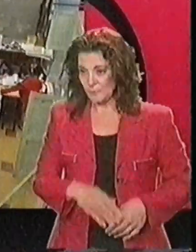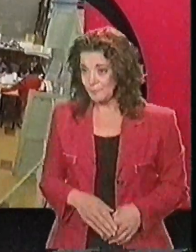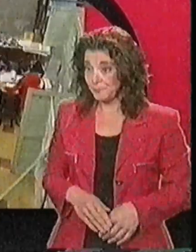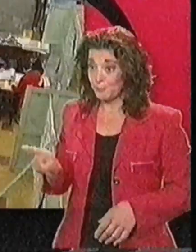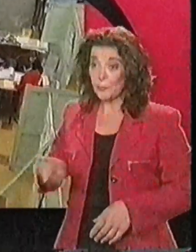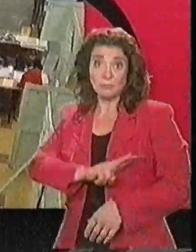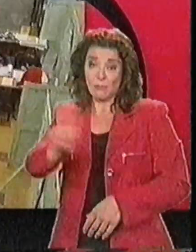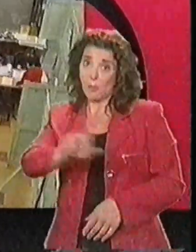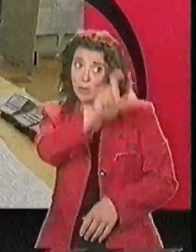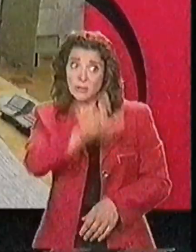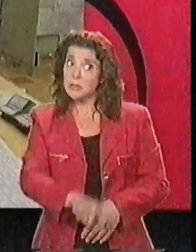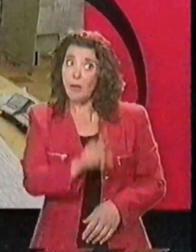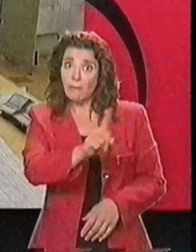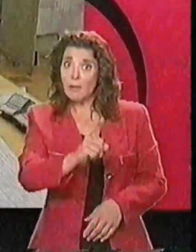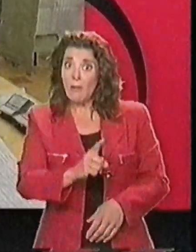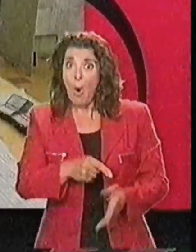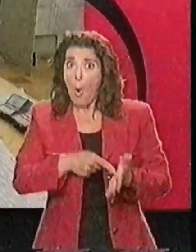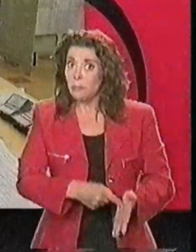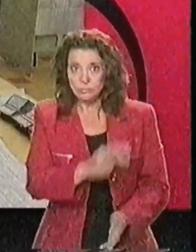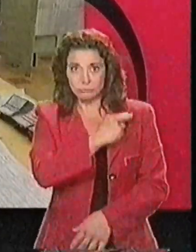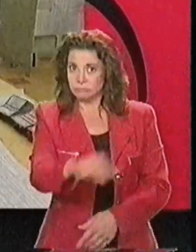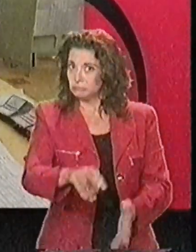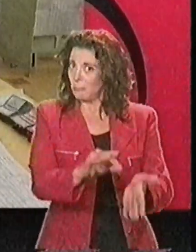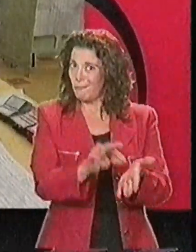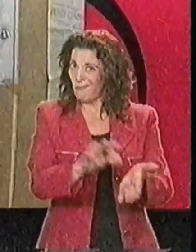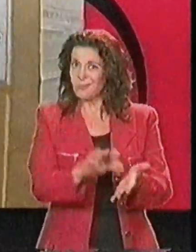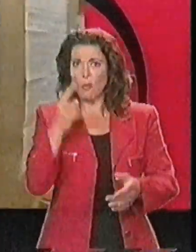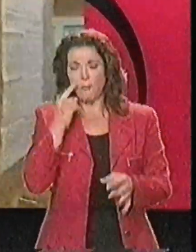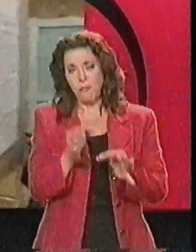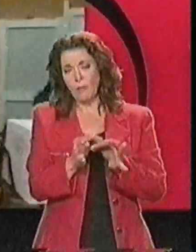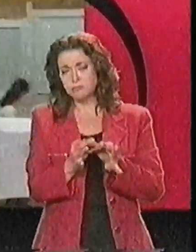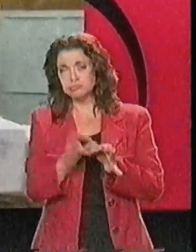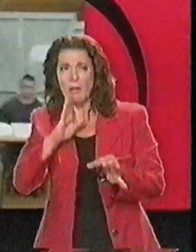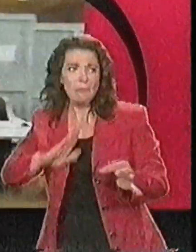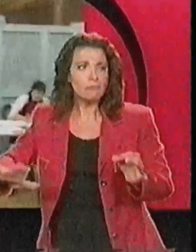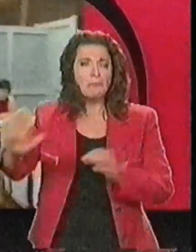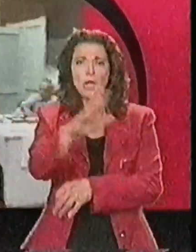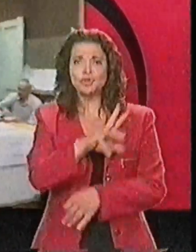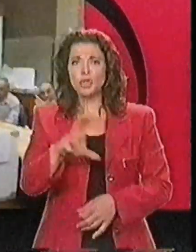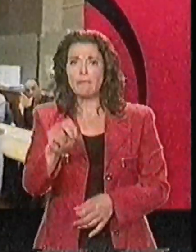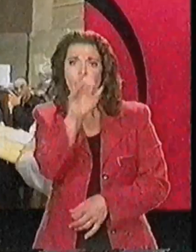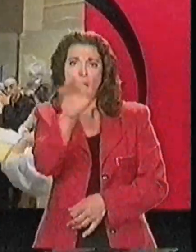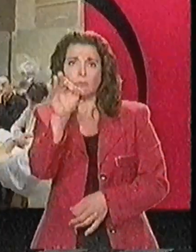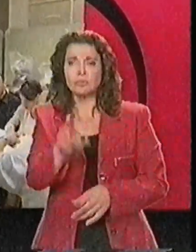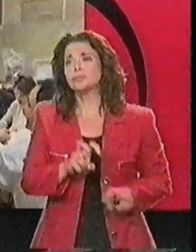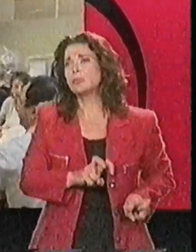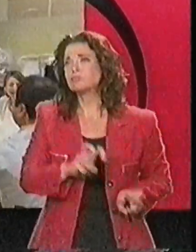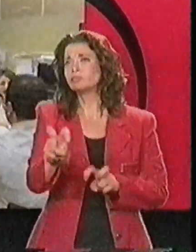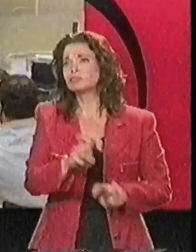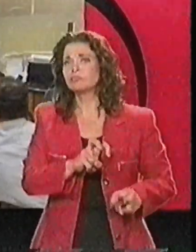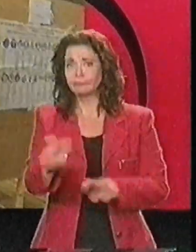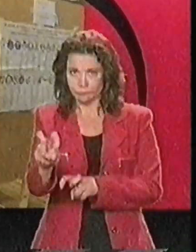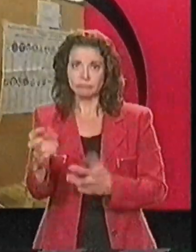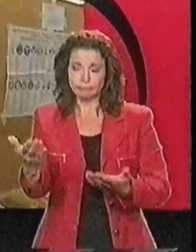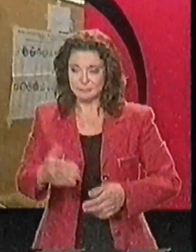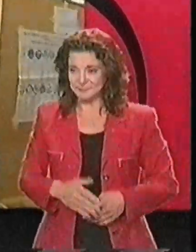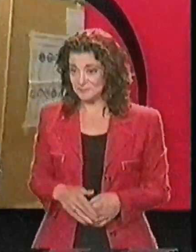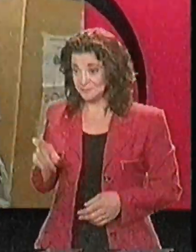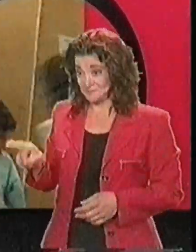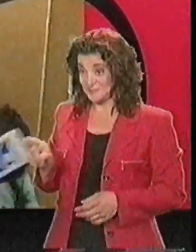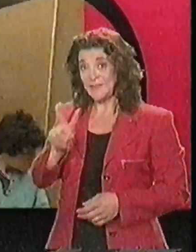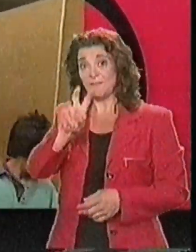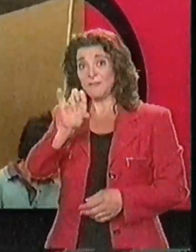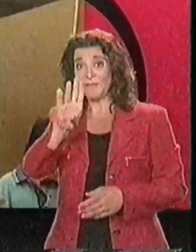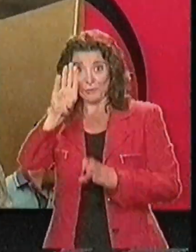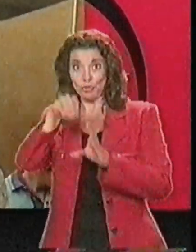participation s'en ressent. On estime à 20% la proportion des Italiens qui, en Belgique, ont rempli leur devoir électoral. Viviane en fait